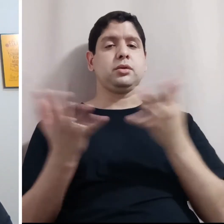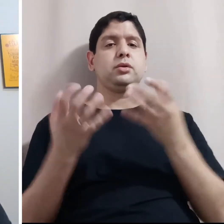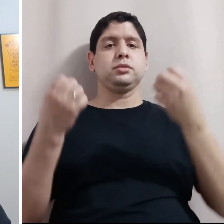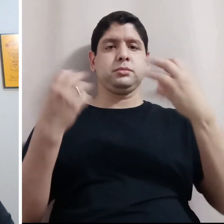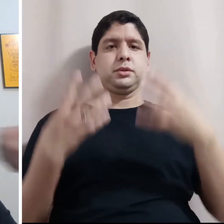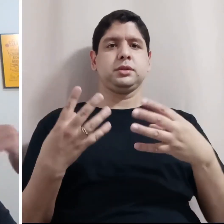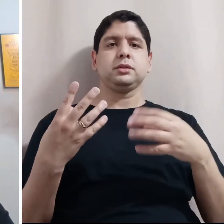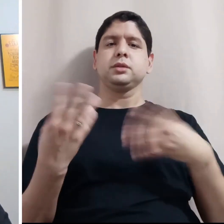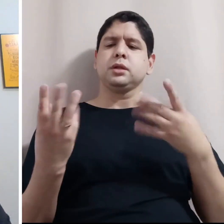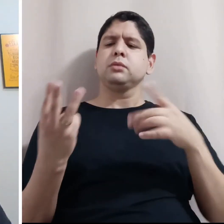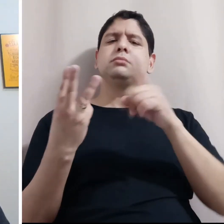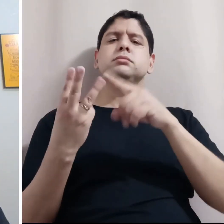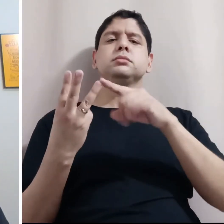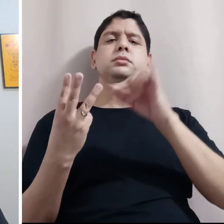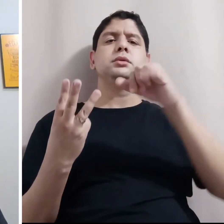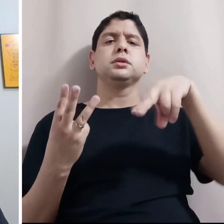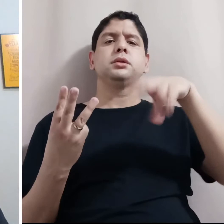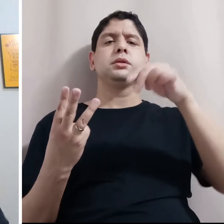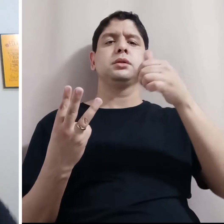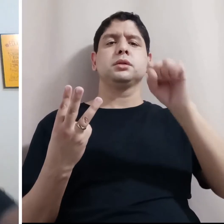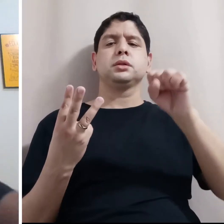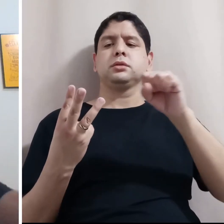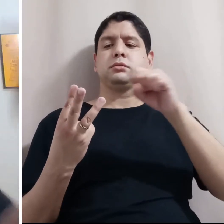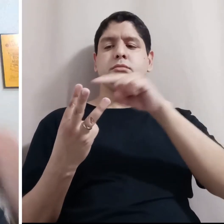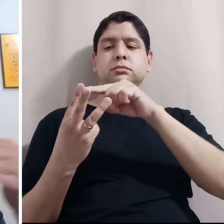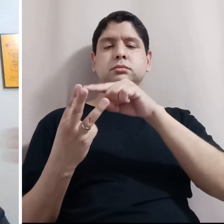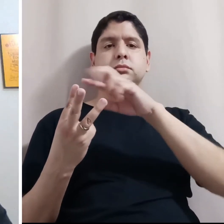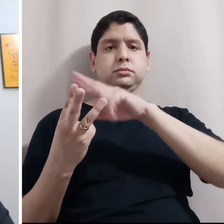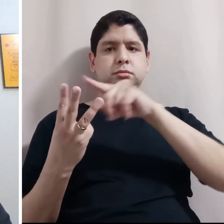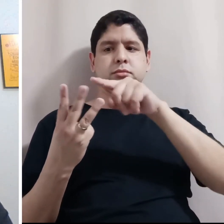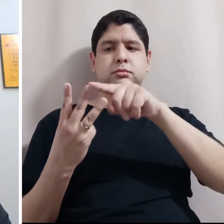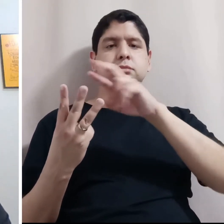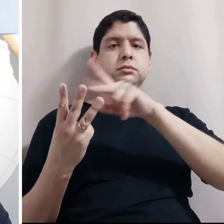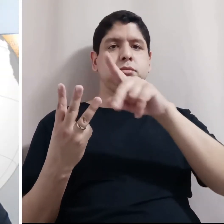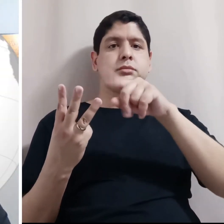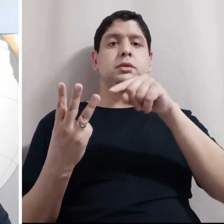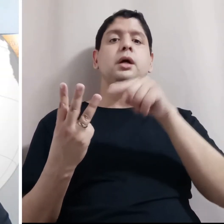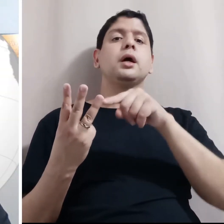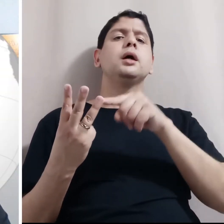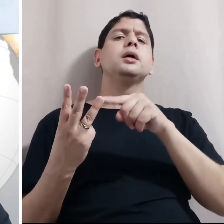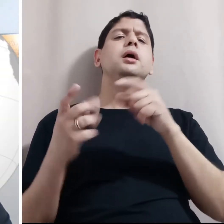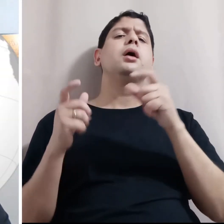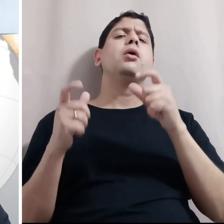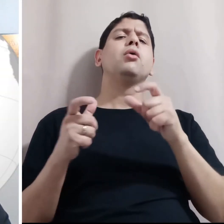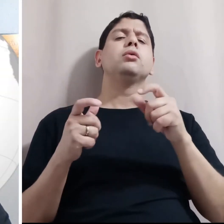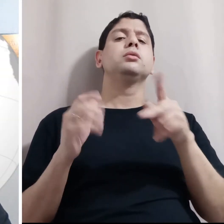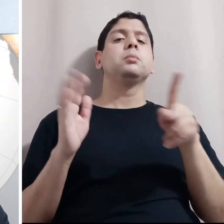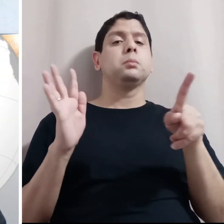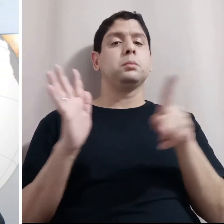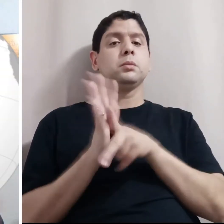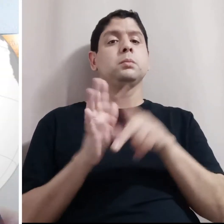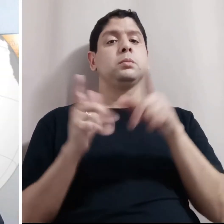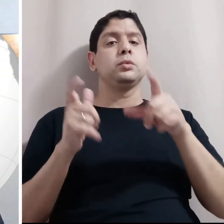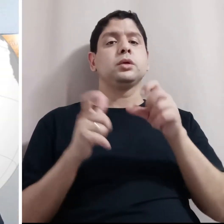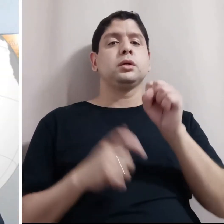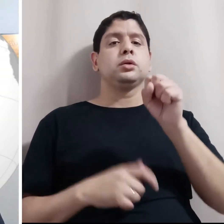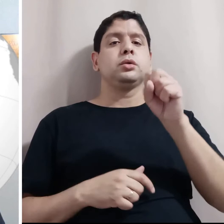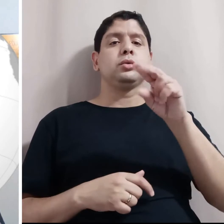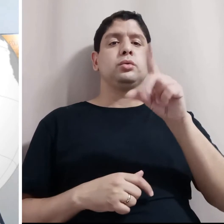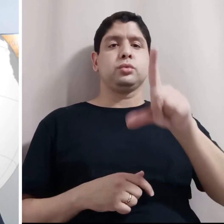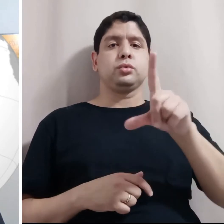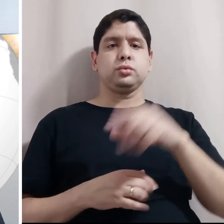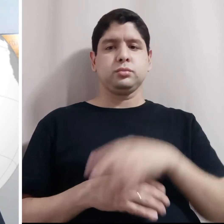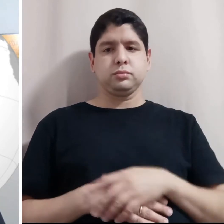incas, diferente dos astecas e dos maias, eles viviam na América do Sul. Era um povo, digamos assim, que os